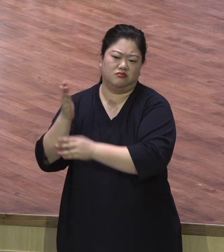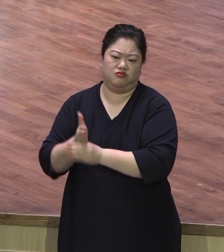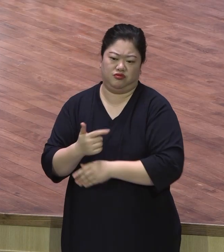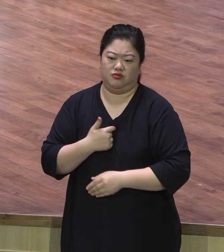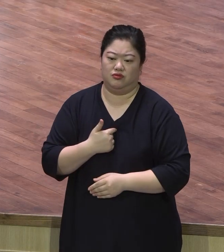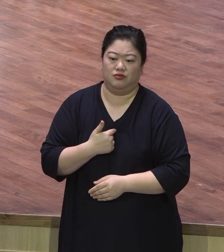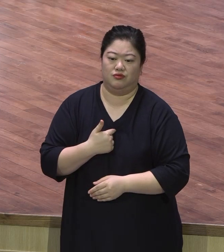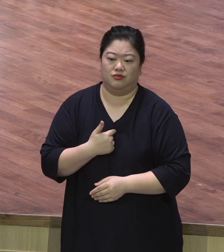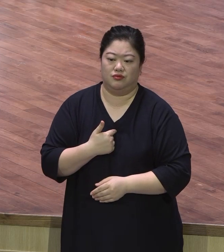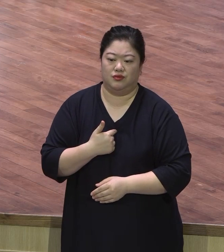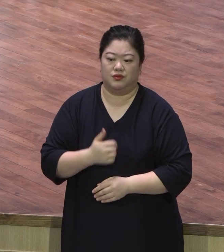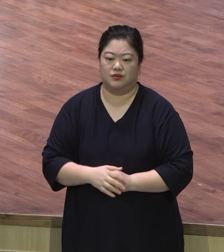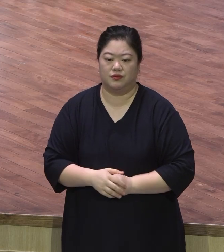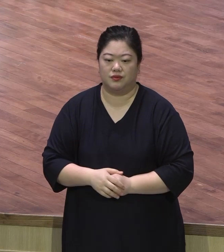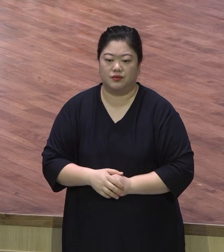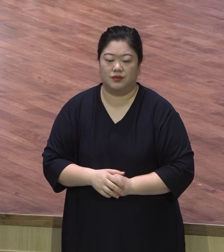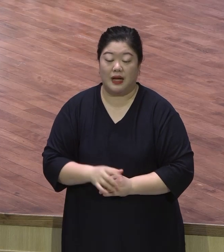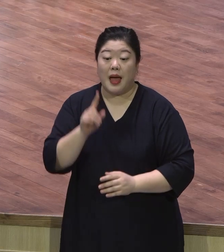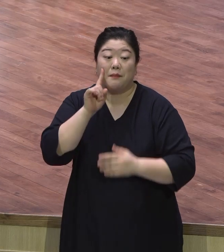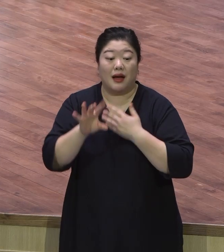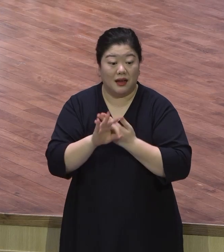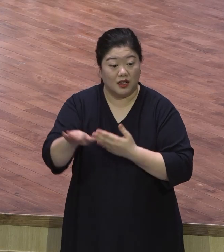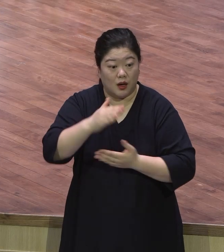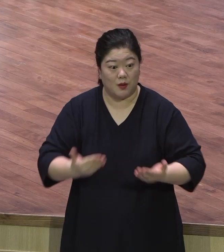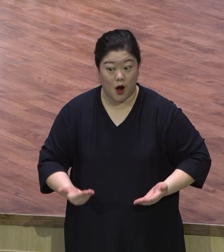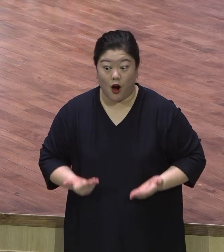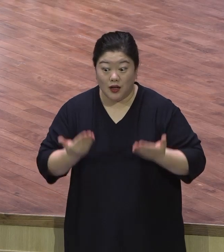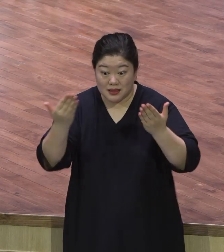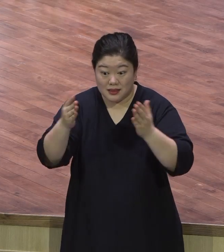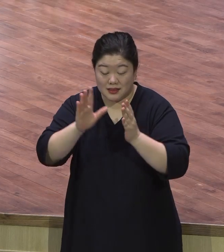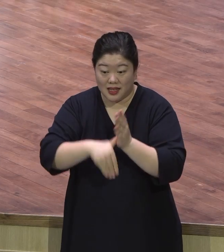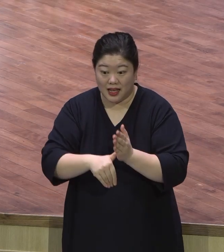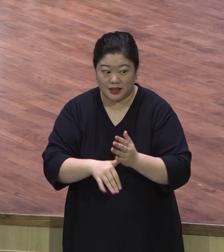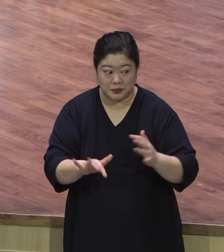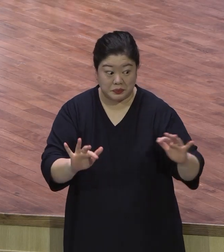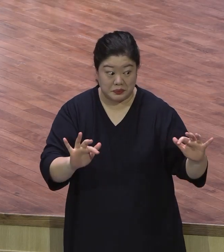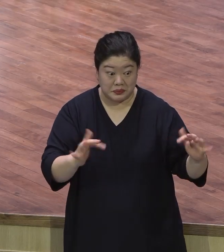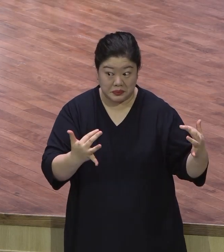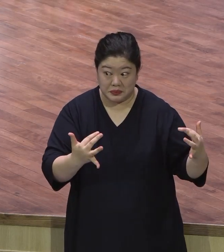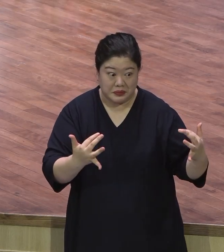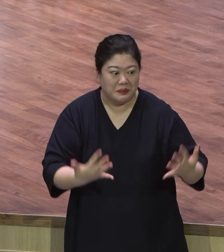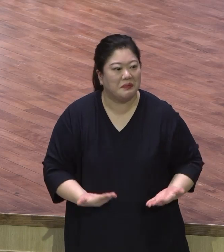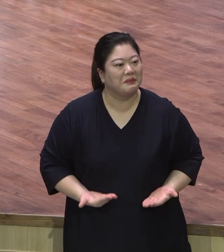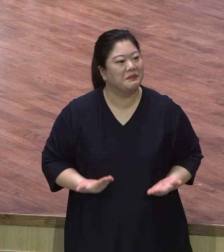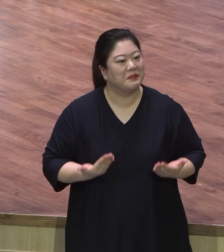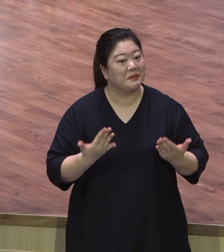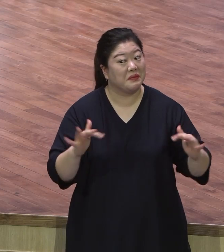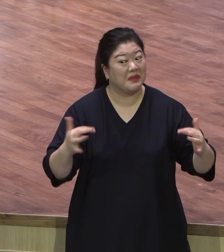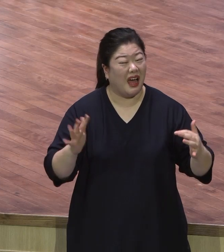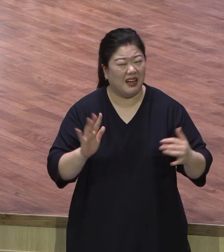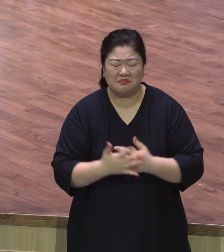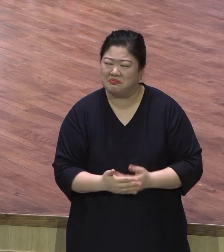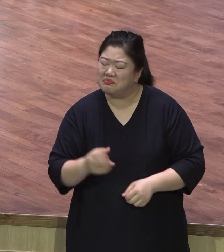가능하면 사람이 모르도록 하는 게 더 좋습니다. 가능하면 하나님 앞에 안 사람이